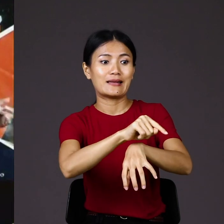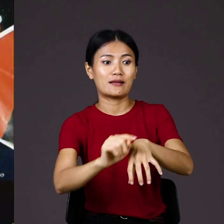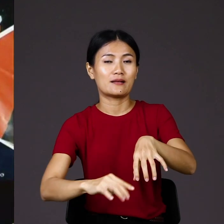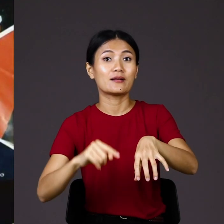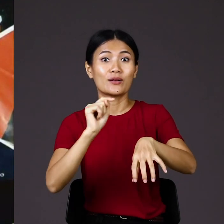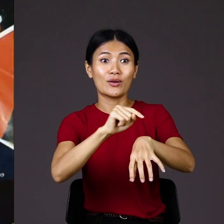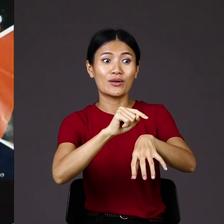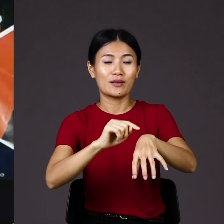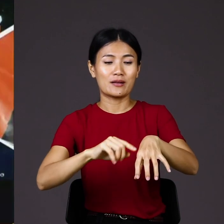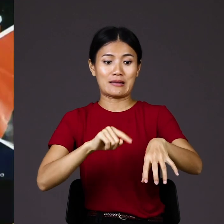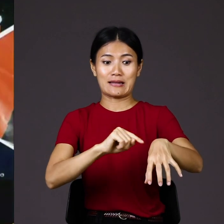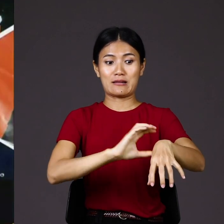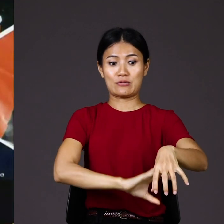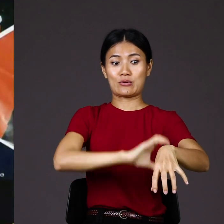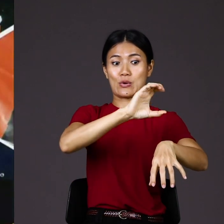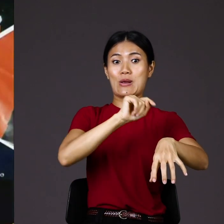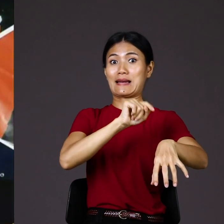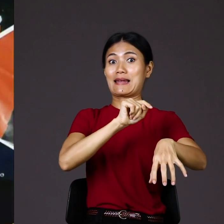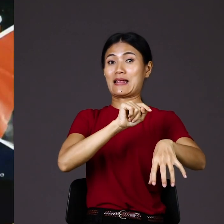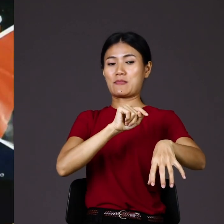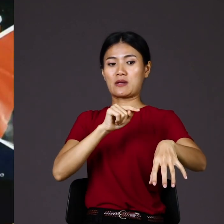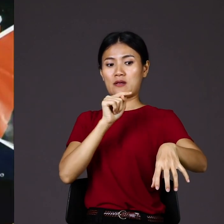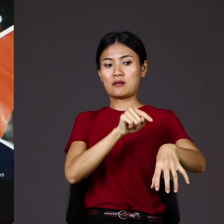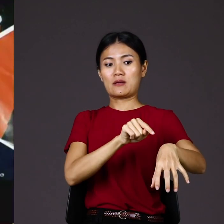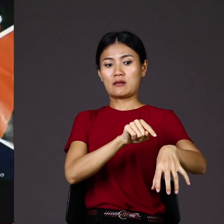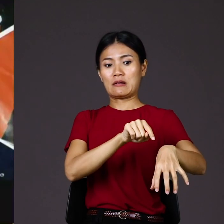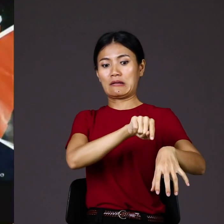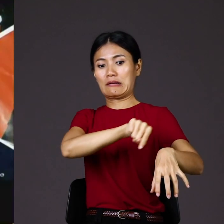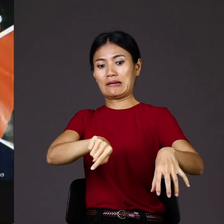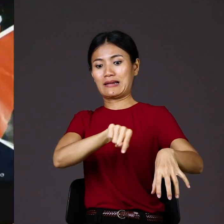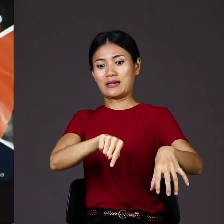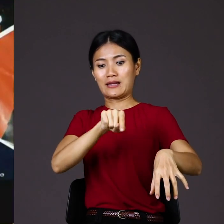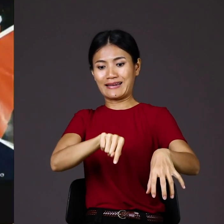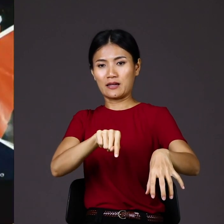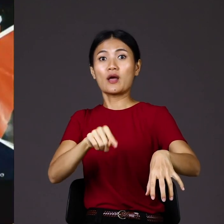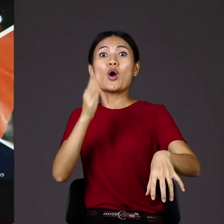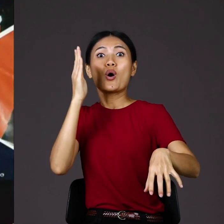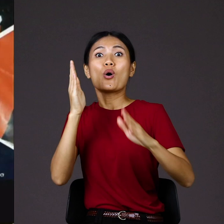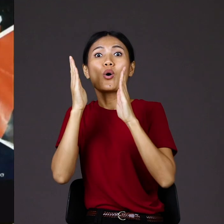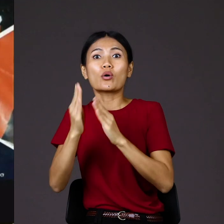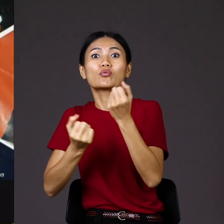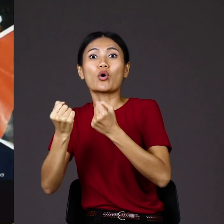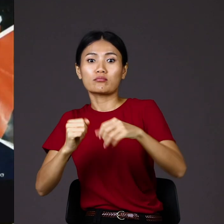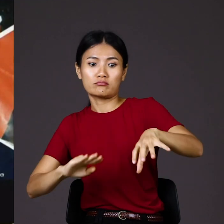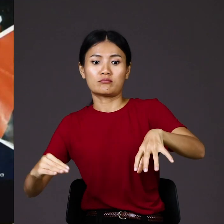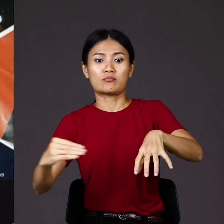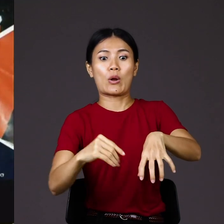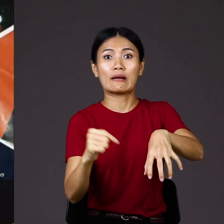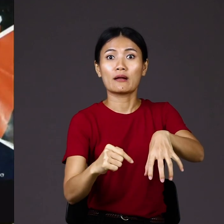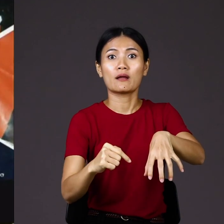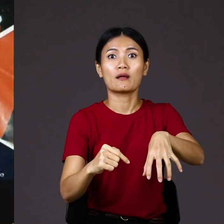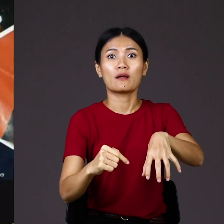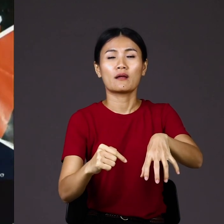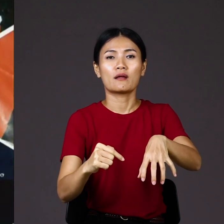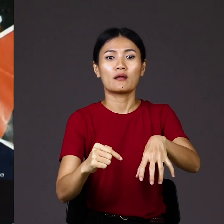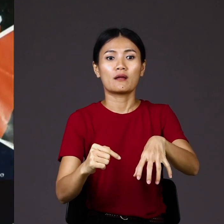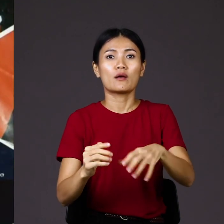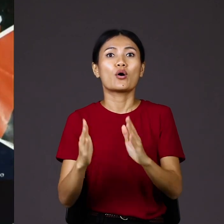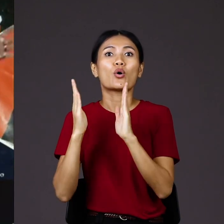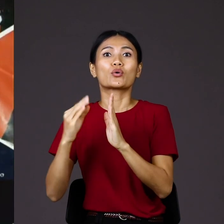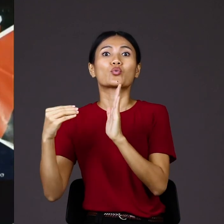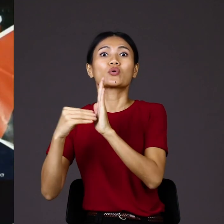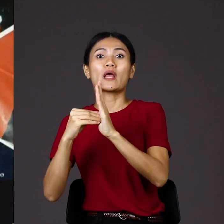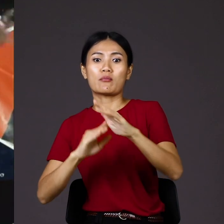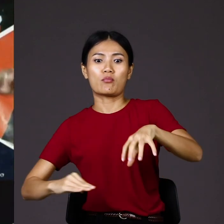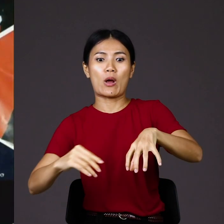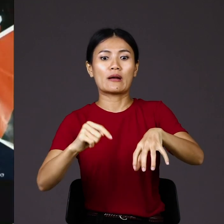ไพบูลย์บอกว่าทิศตะวันออกเฉียงเหนือของเกาะเนี่ยถึงเกาะมันจะอยู่นนทบุรีแต่ทิศตะวันออกเฉียงเหนือของเกาะมันเอื้อให้คนกรุงเทพเข้ามาแ